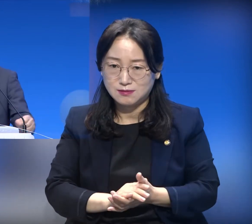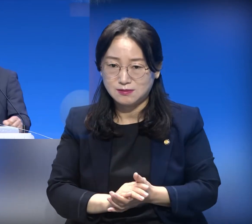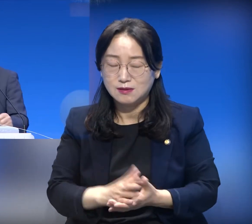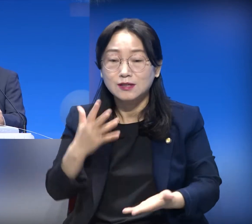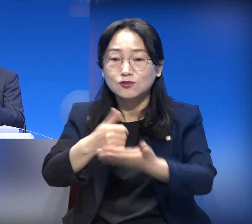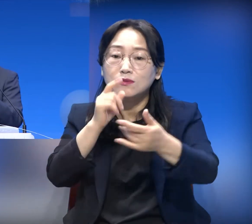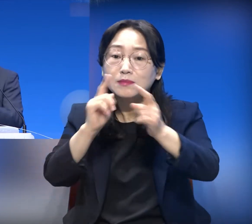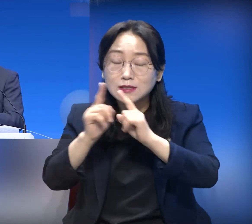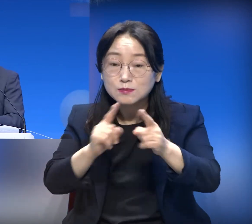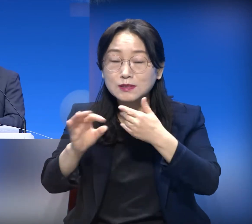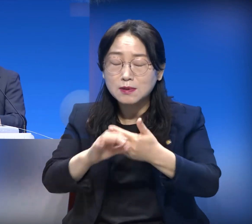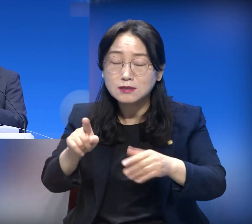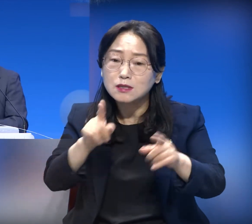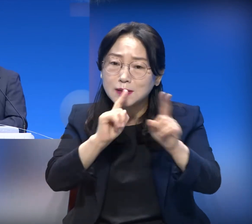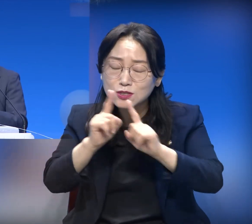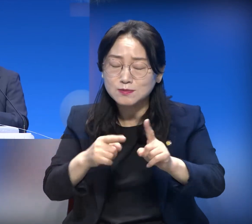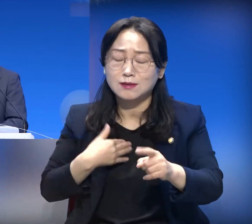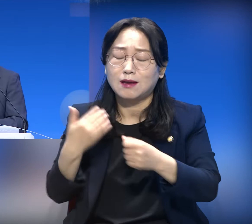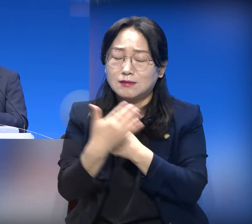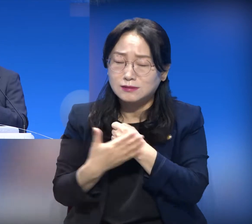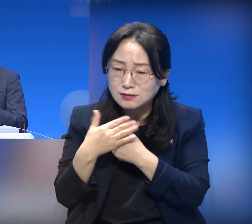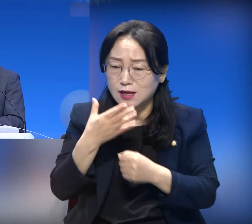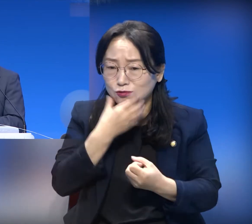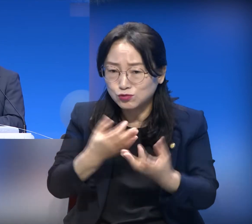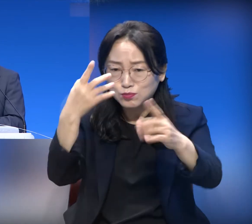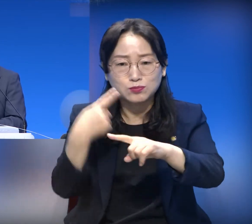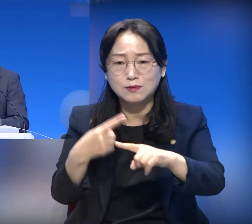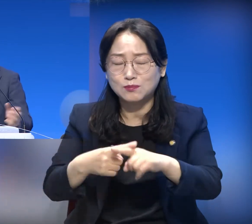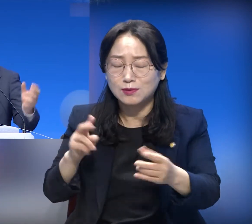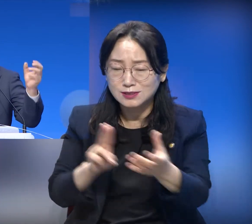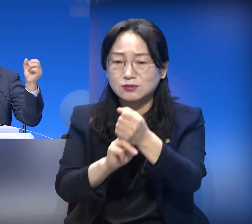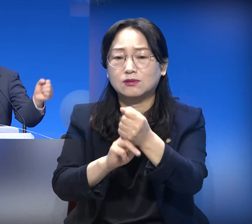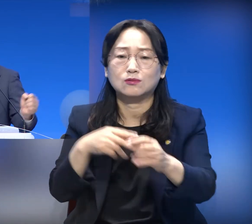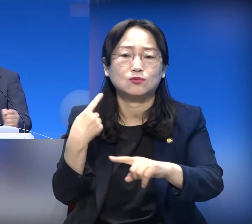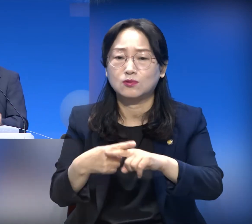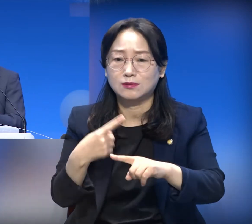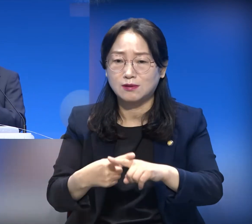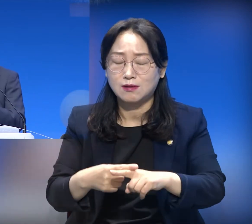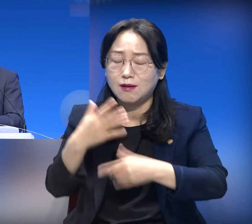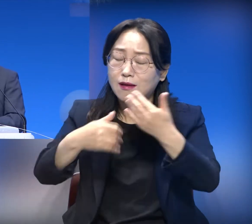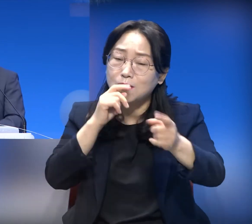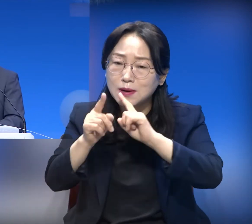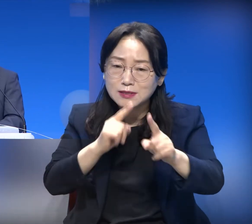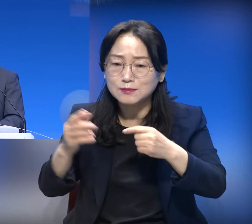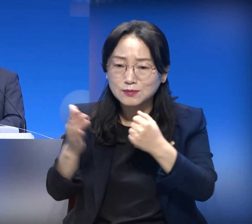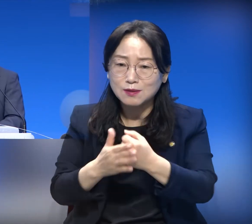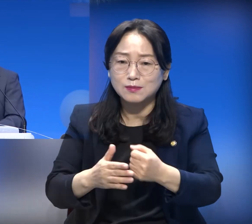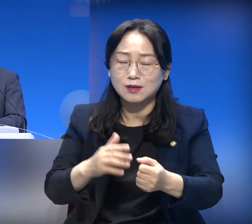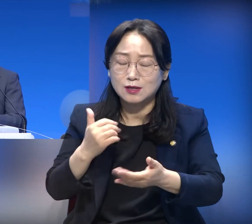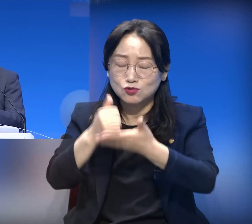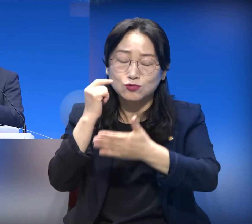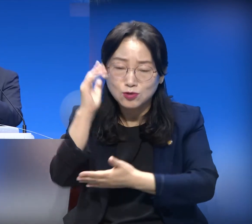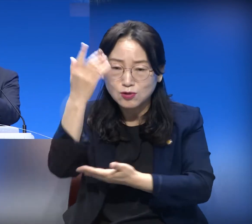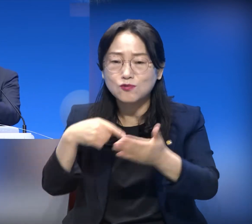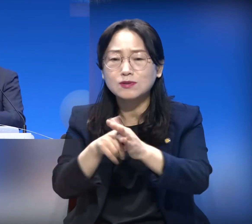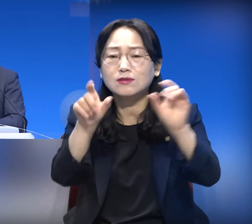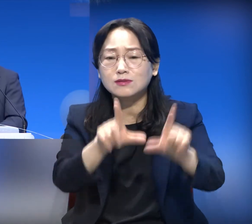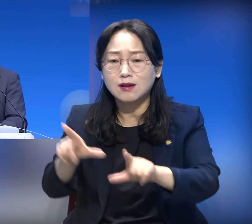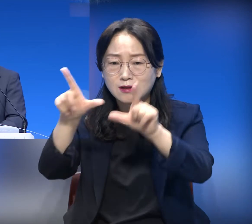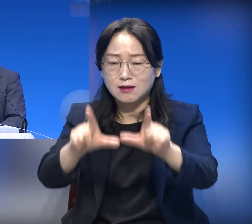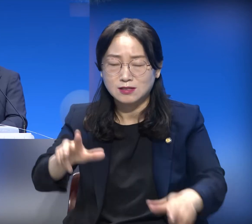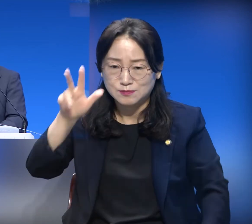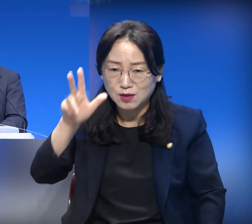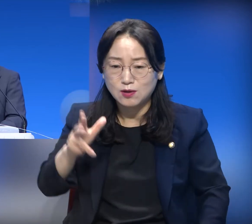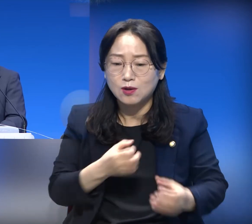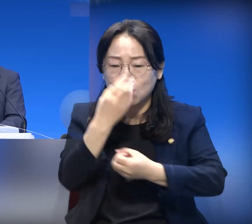주님 말씀하시면 그 말씀이 내게 은혜요 축복이요 기적입니다. 내가 그 말씀을 인하여 주님 영광에 살겠습니다 고백하는 여러분